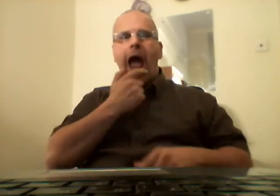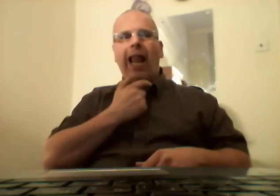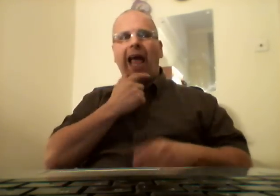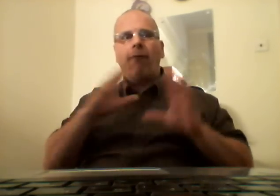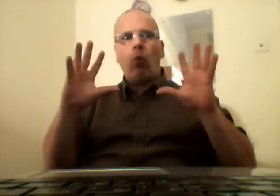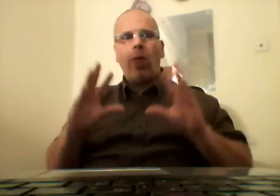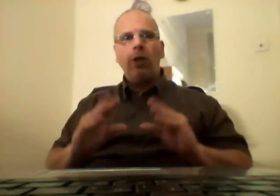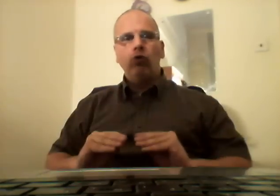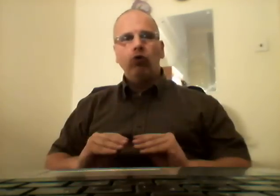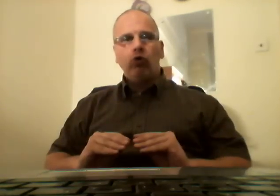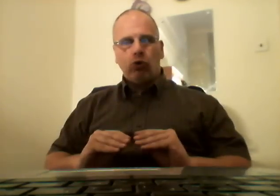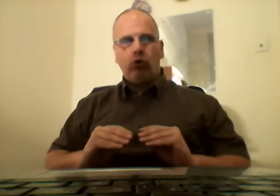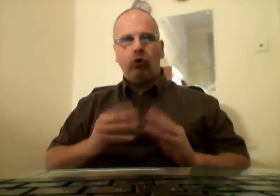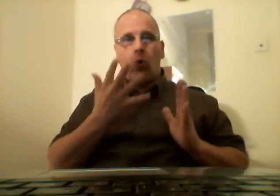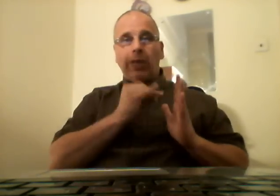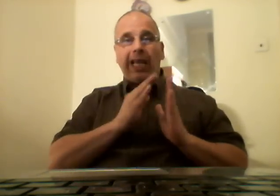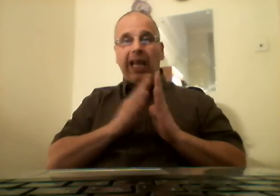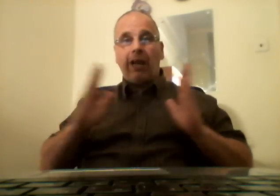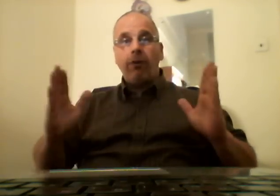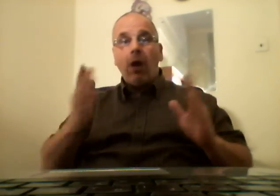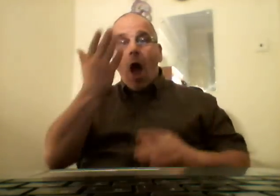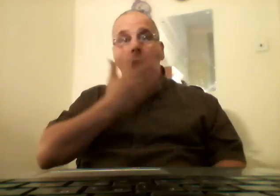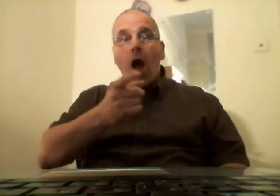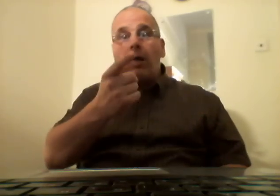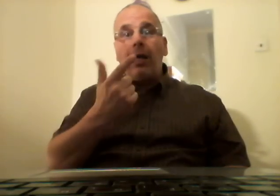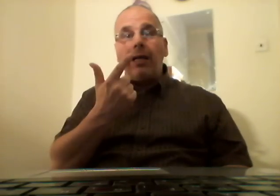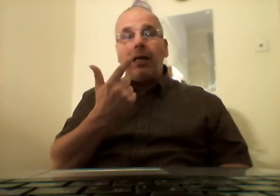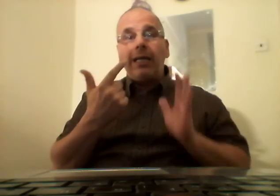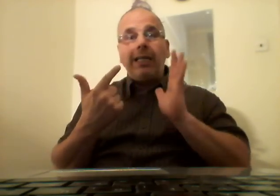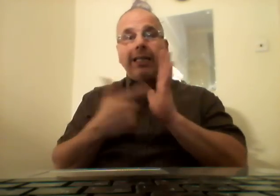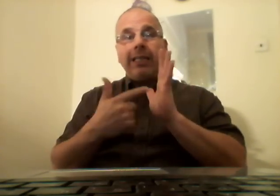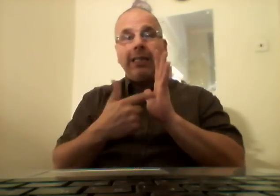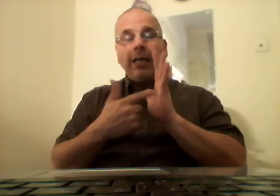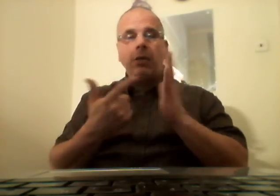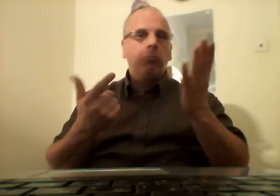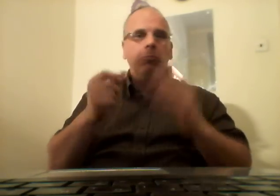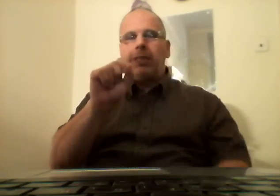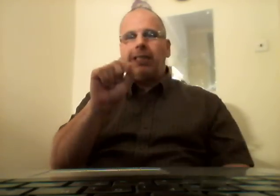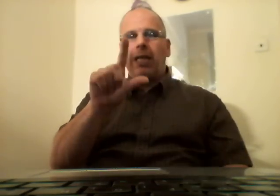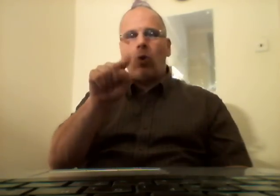Ezt a hiszem dröIO Ezt megcsinálták rendesen